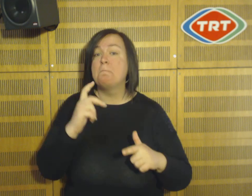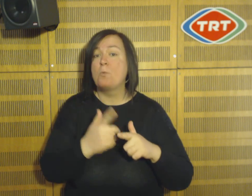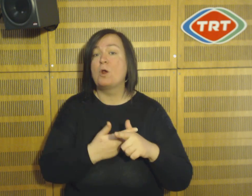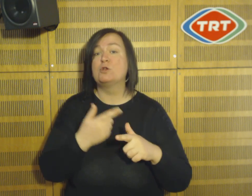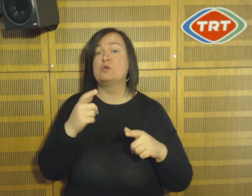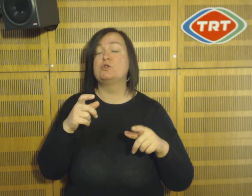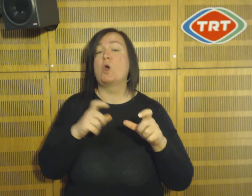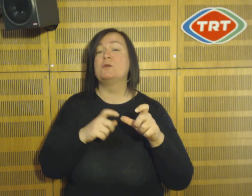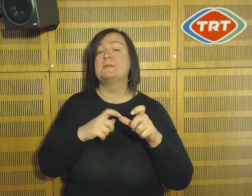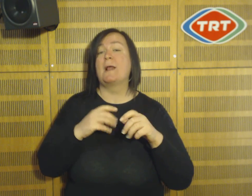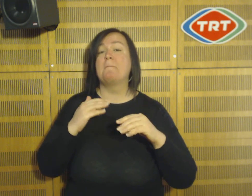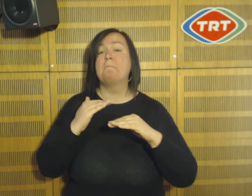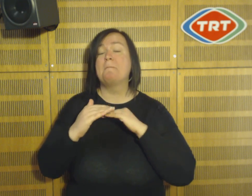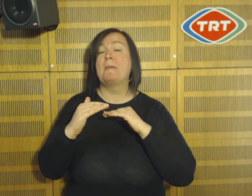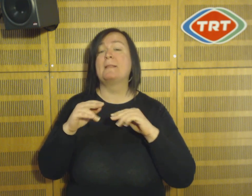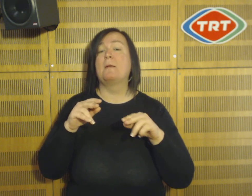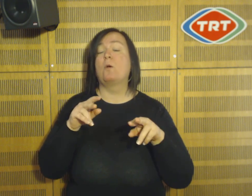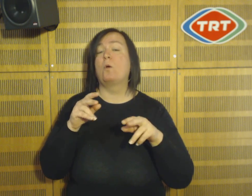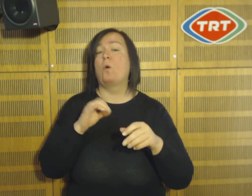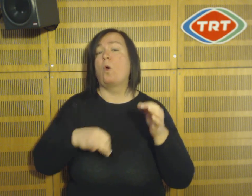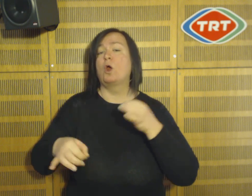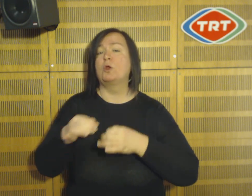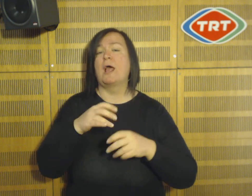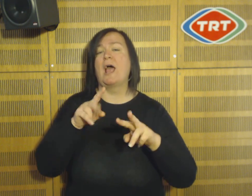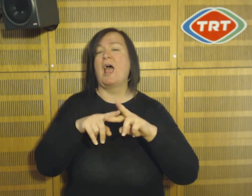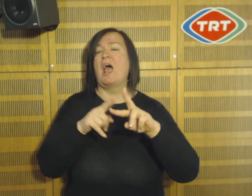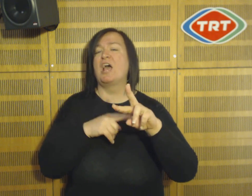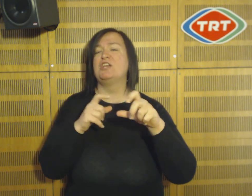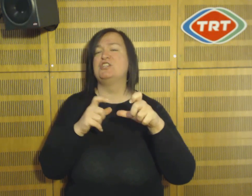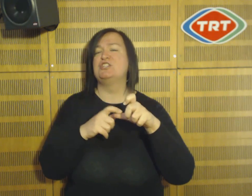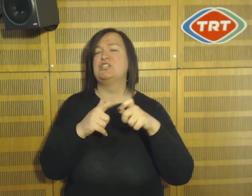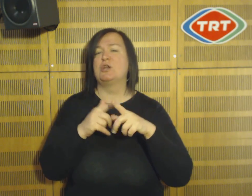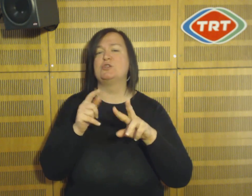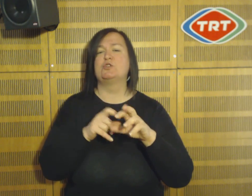sosyal medya koordinatörü Ayşe Sönmez aracılığıyla yakından